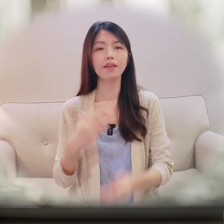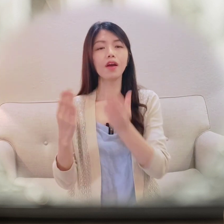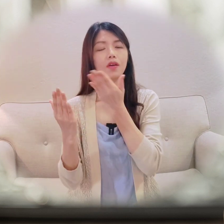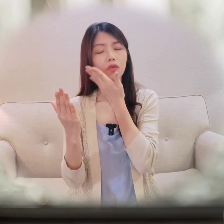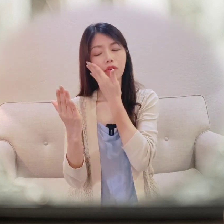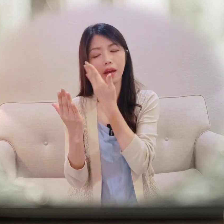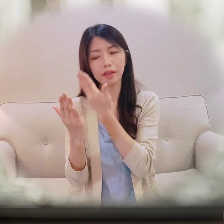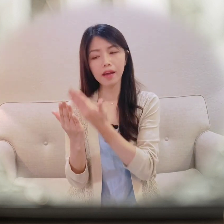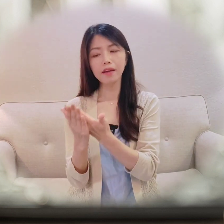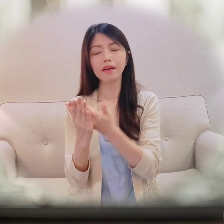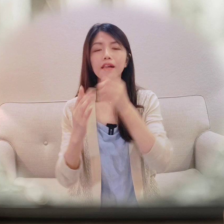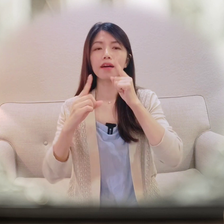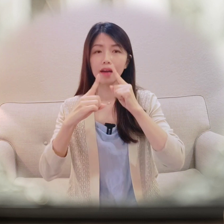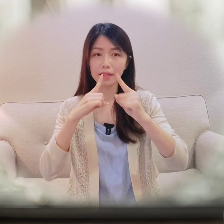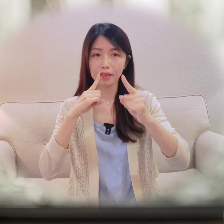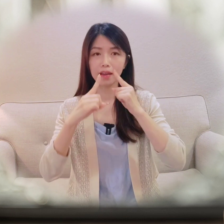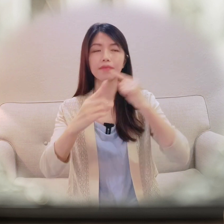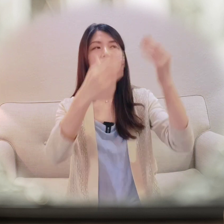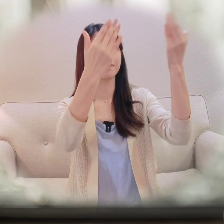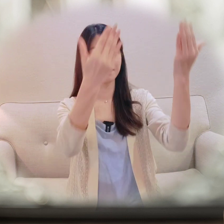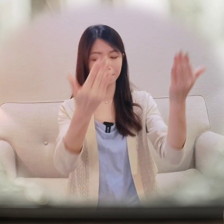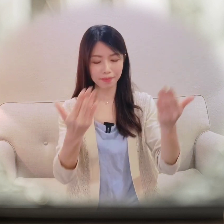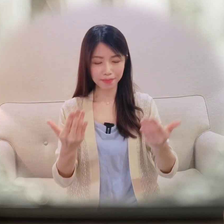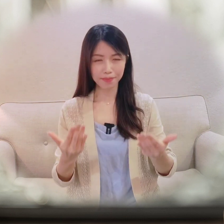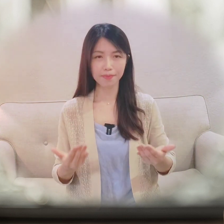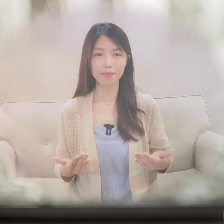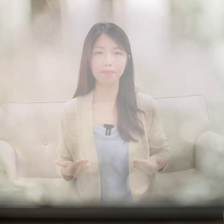날 귀하다 하시네.